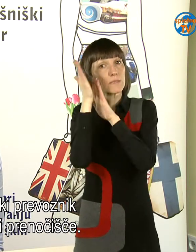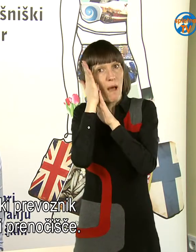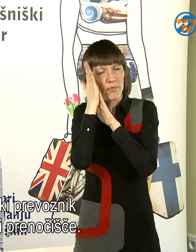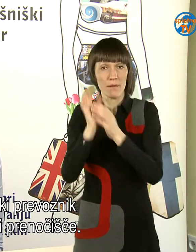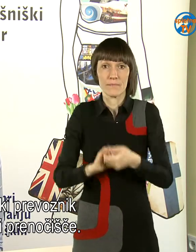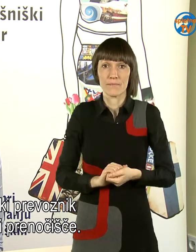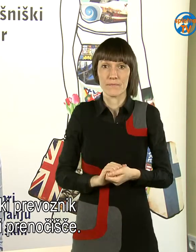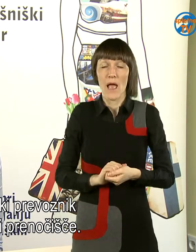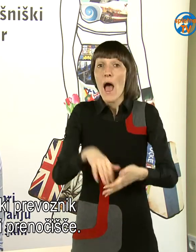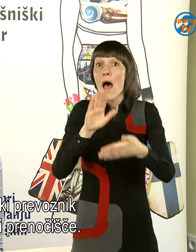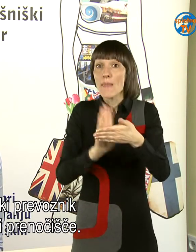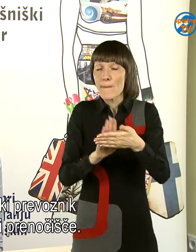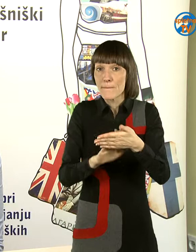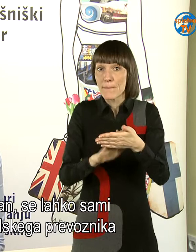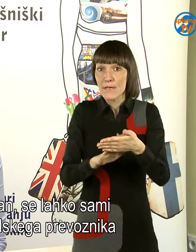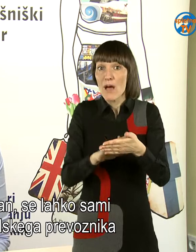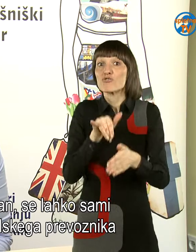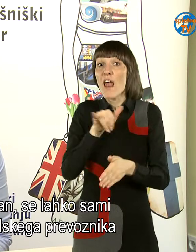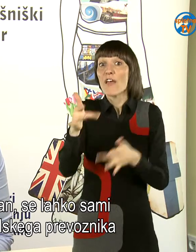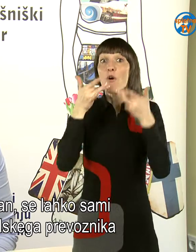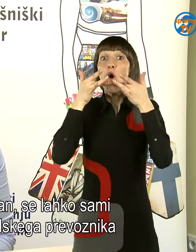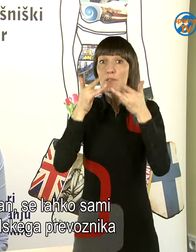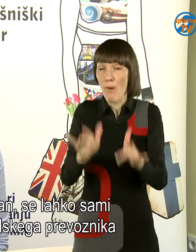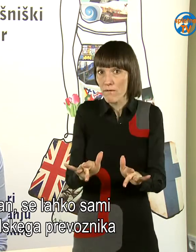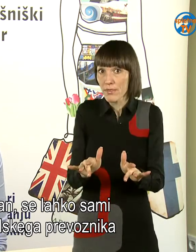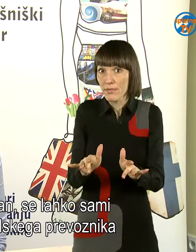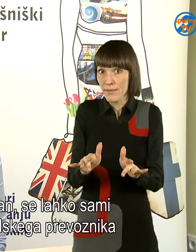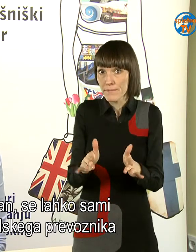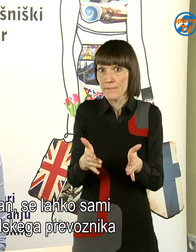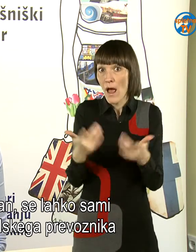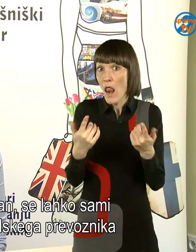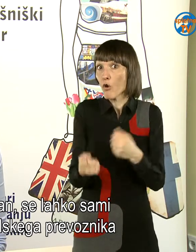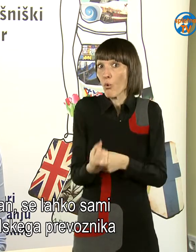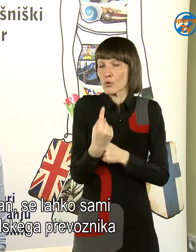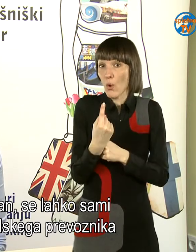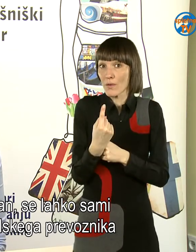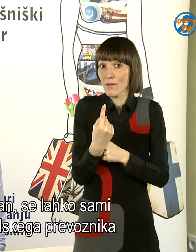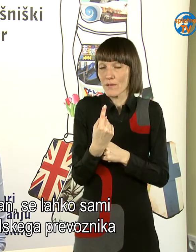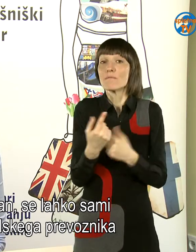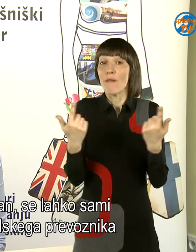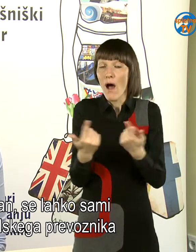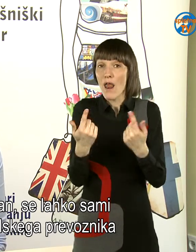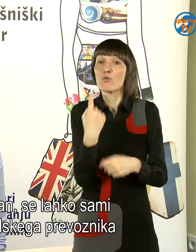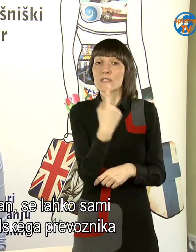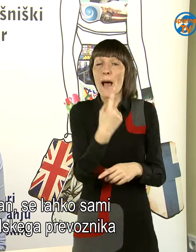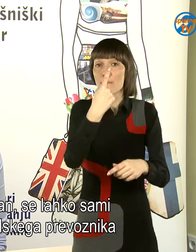tudi prenočišče. V primeru, ko je let odpovedan, pa se lahko